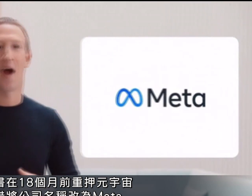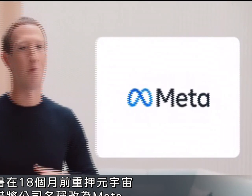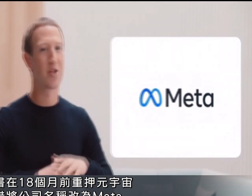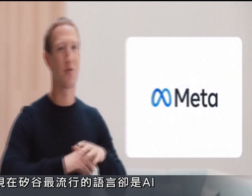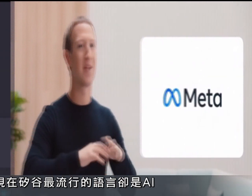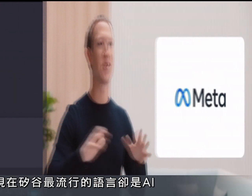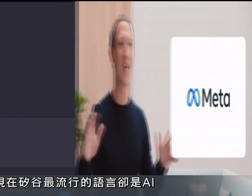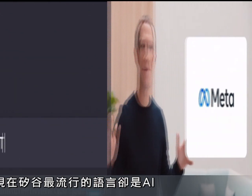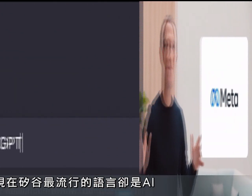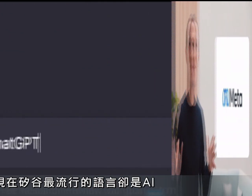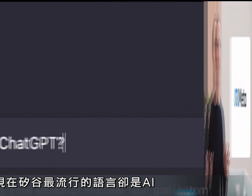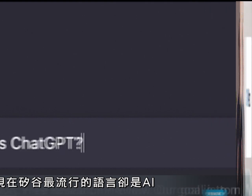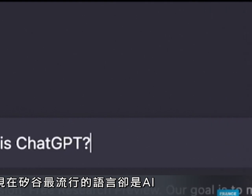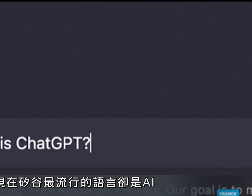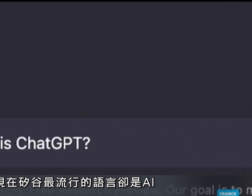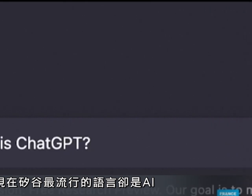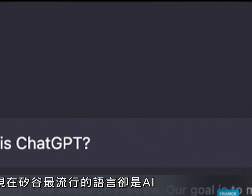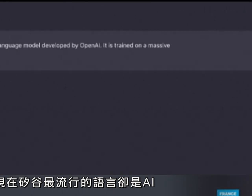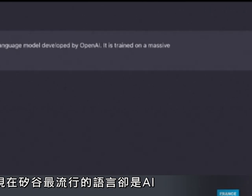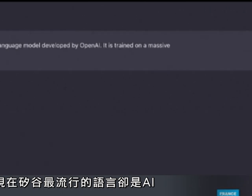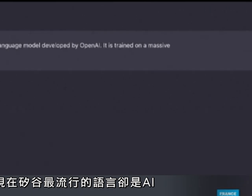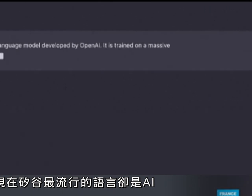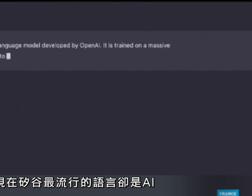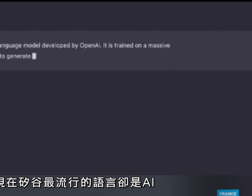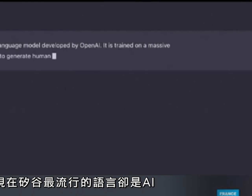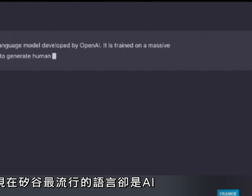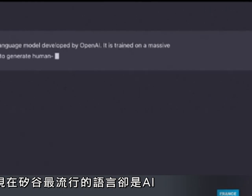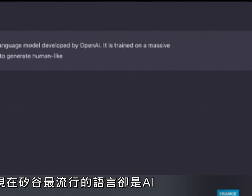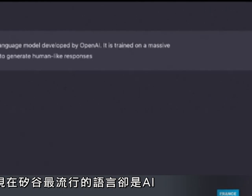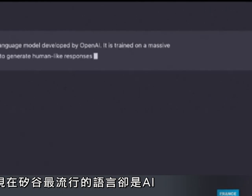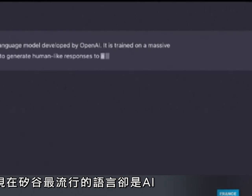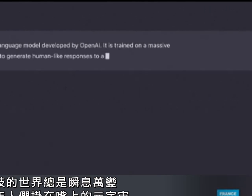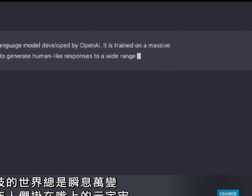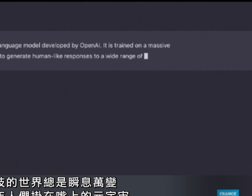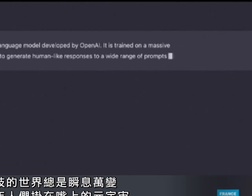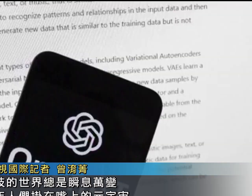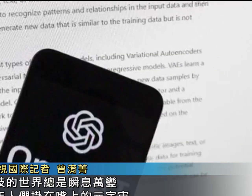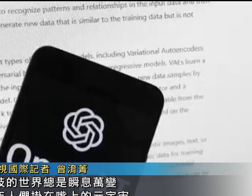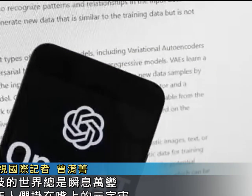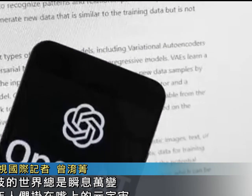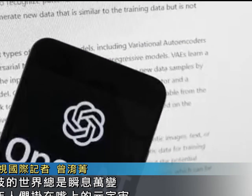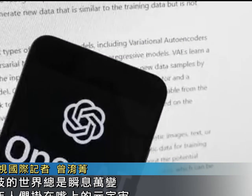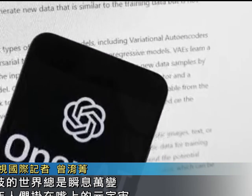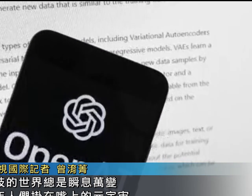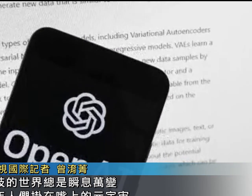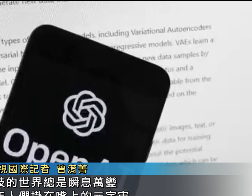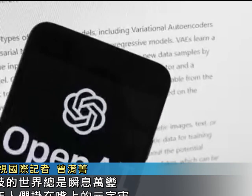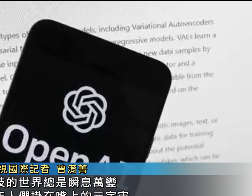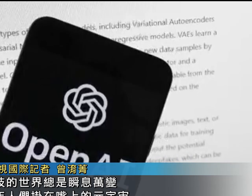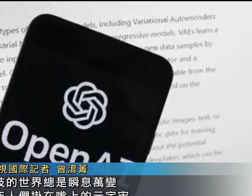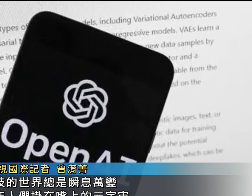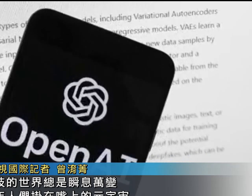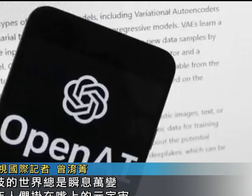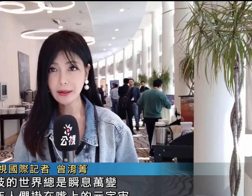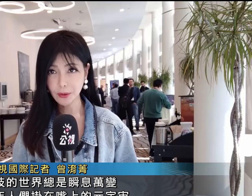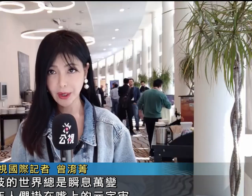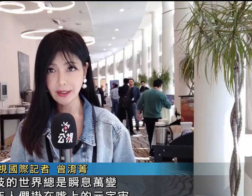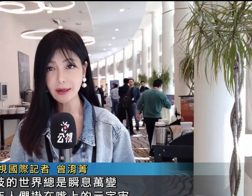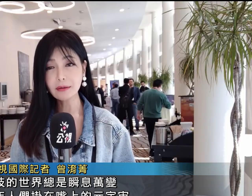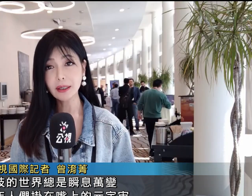现在矽谷最流行的语言却是 AI。 科技的世界呢，总是瞬息万变。去年人们挂在嘴上的